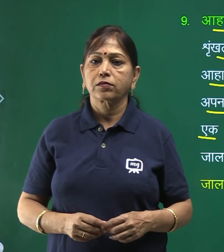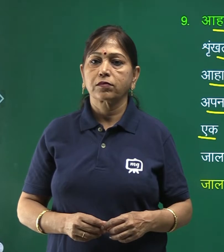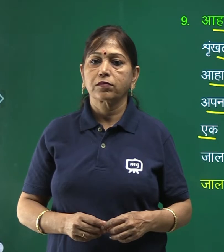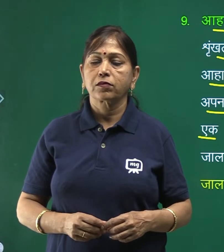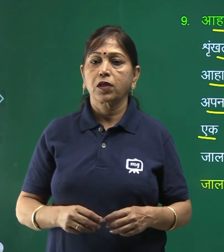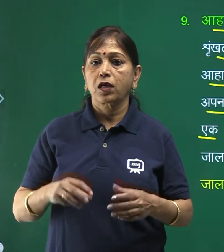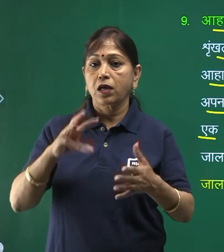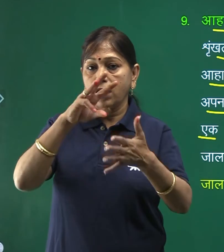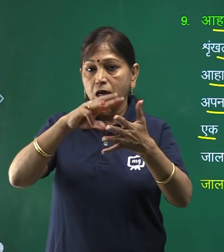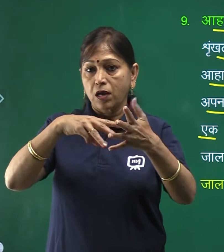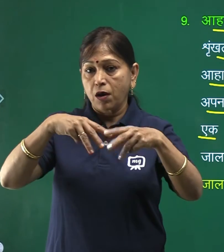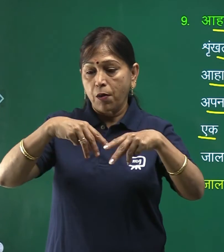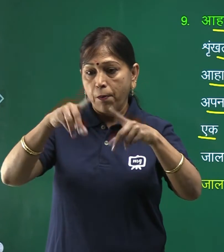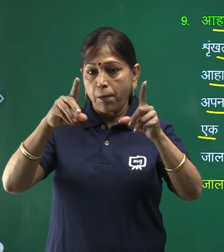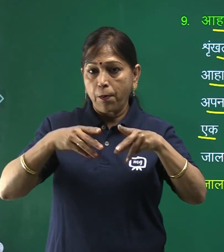शाखान्वित